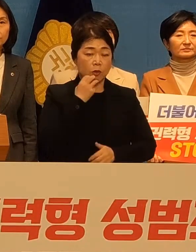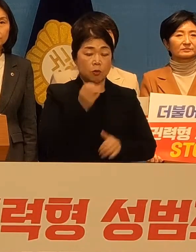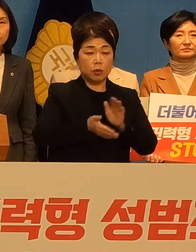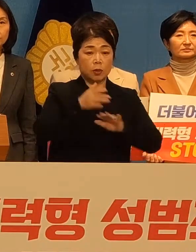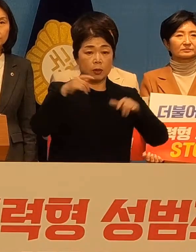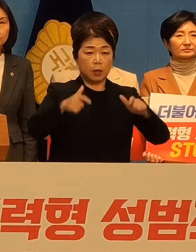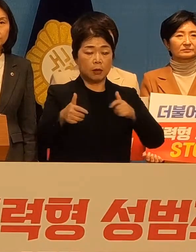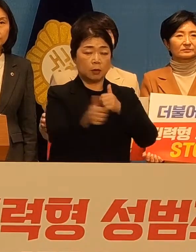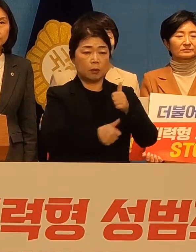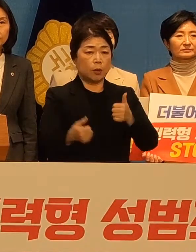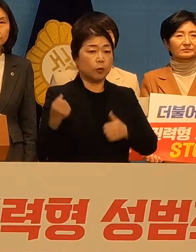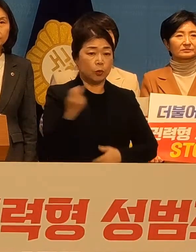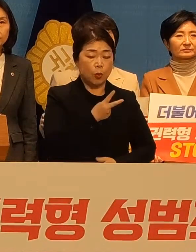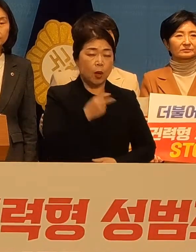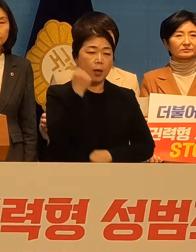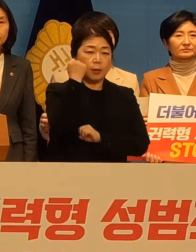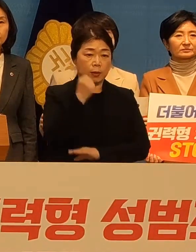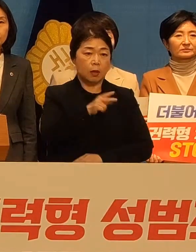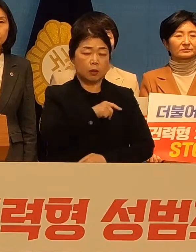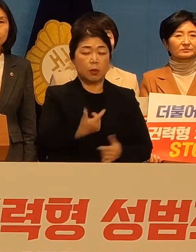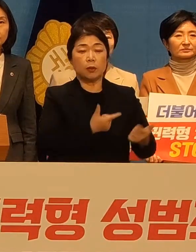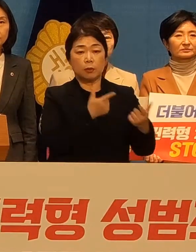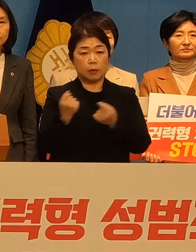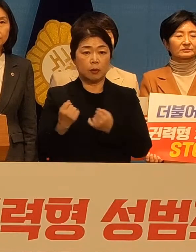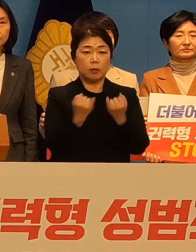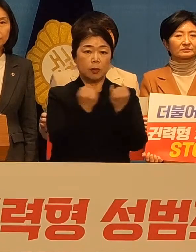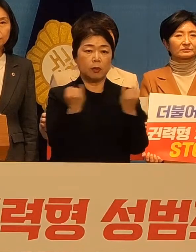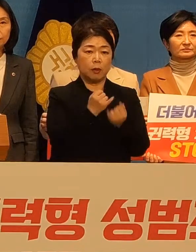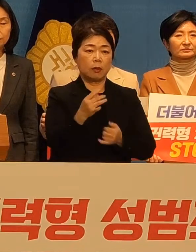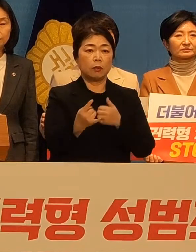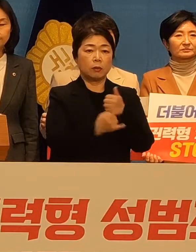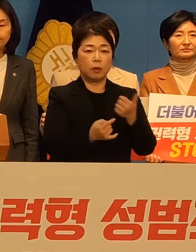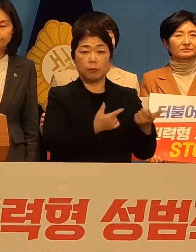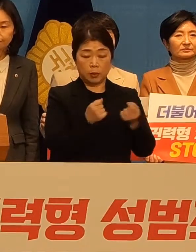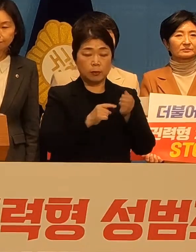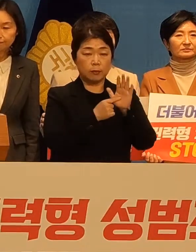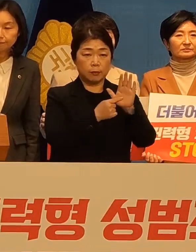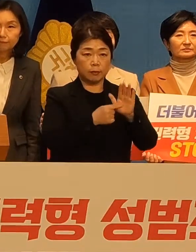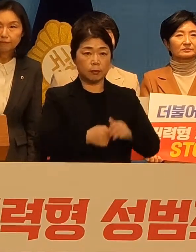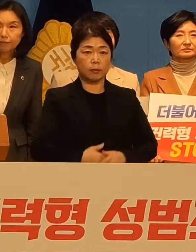서울시당 강역 및 기초의원 여성의원 일동.